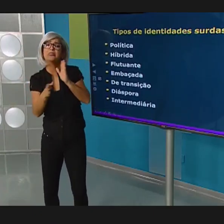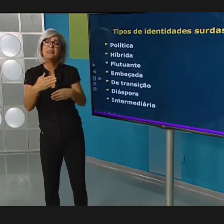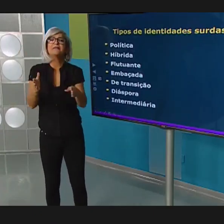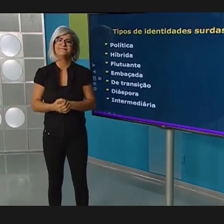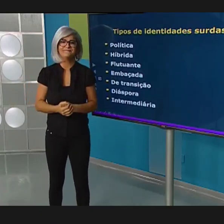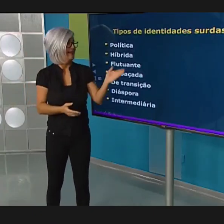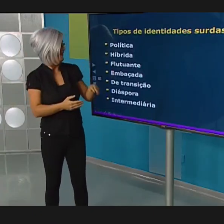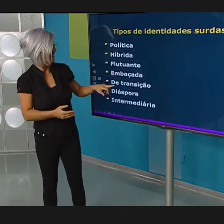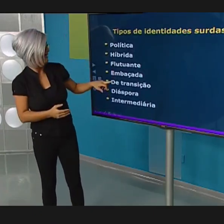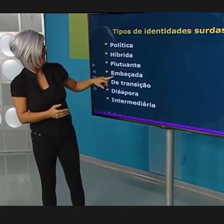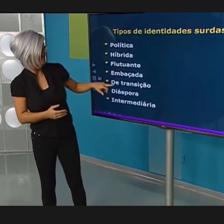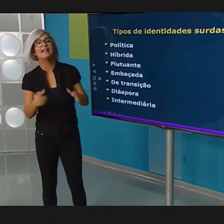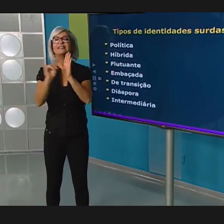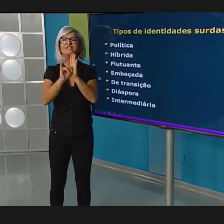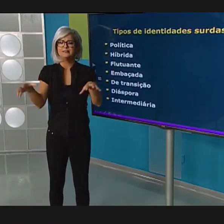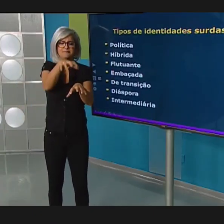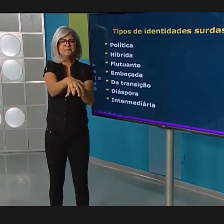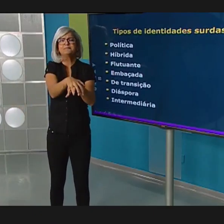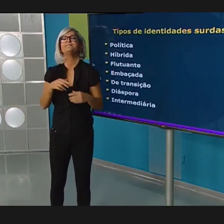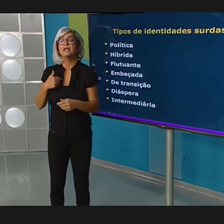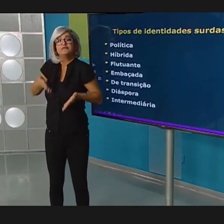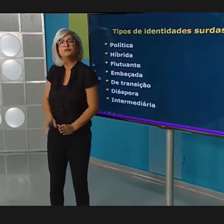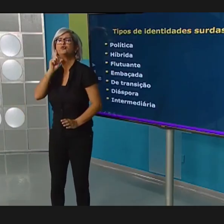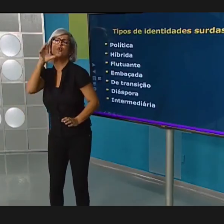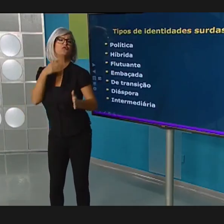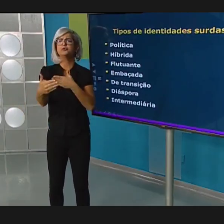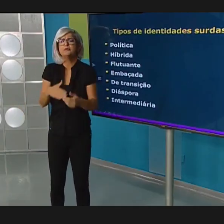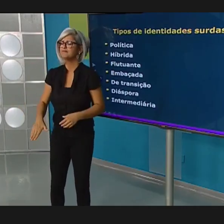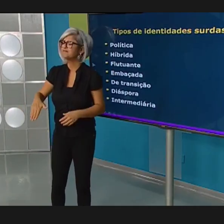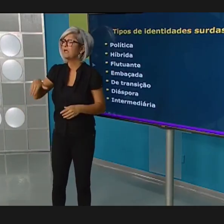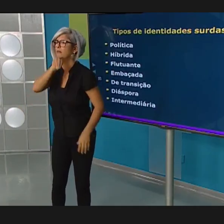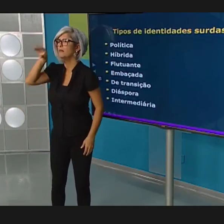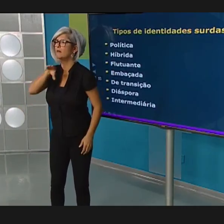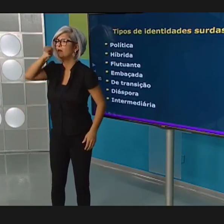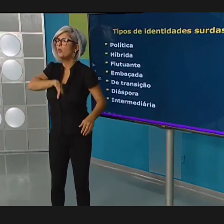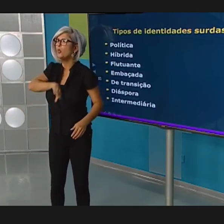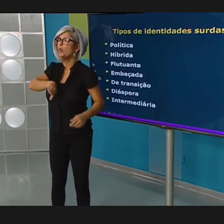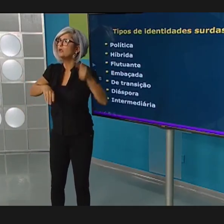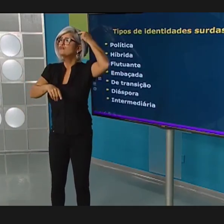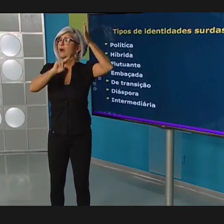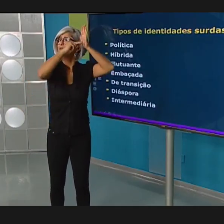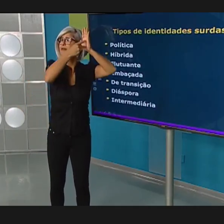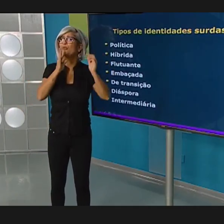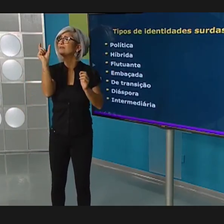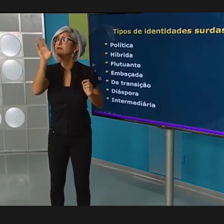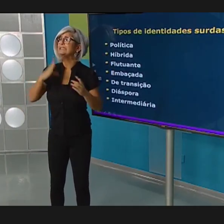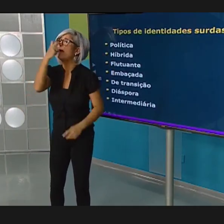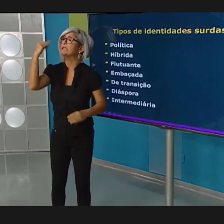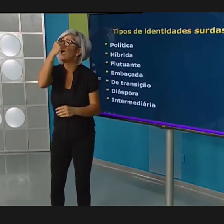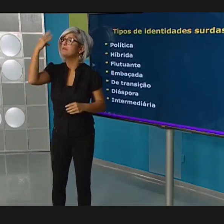deslocado. A identidade surda de transição trata-se do sujeito que nasce surdo ou ouvinte, que tem conhecimento da